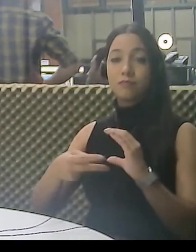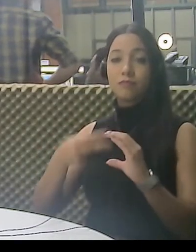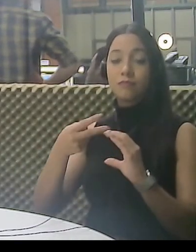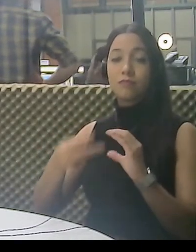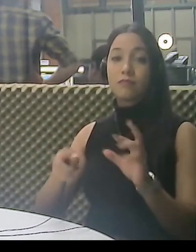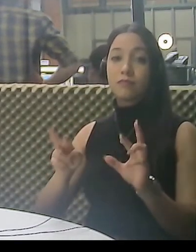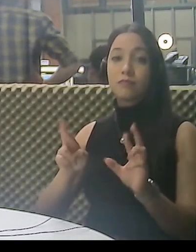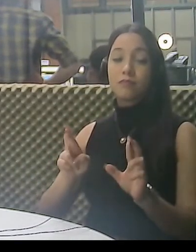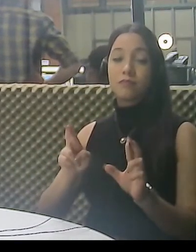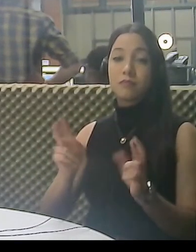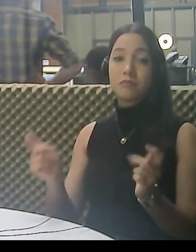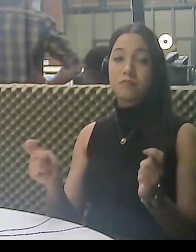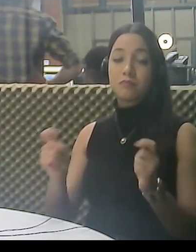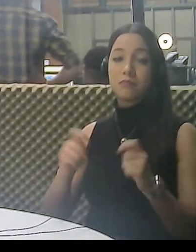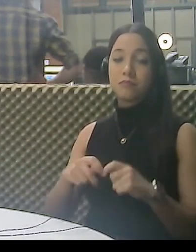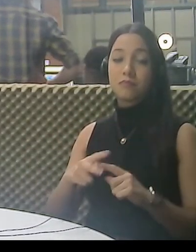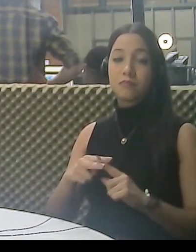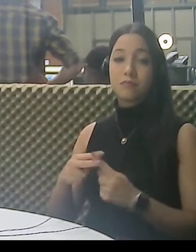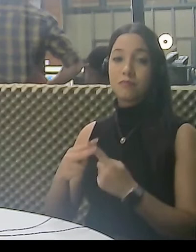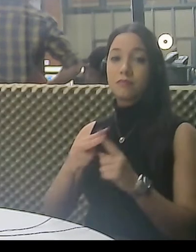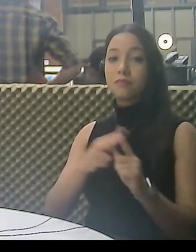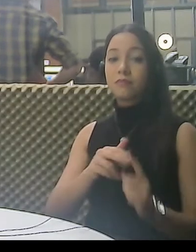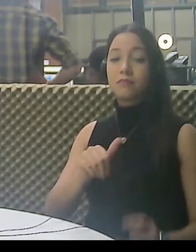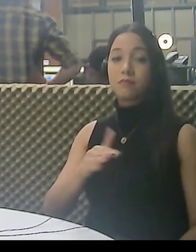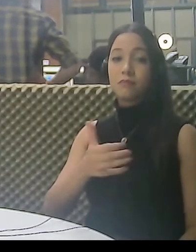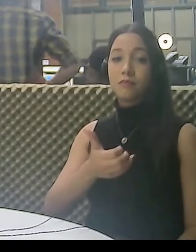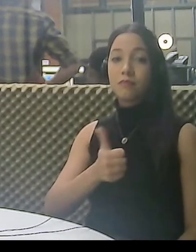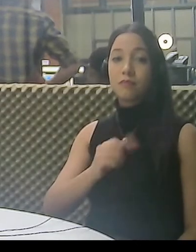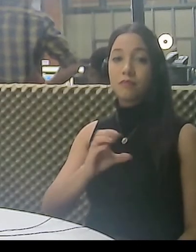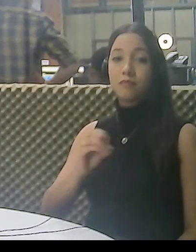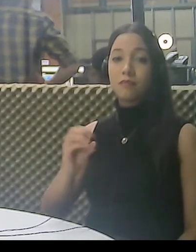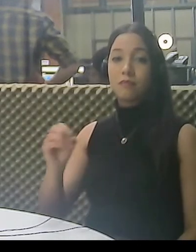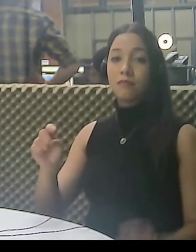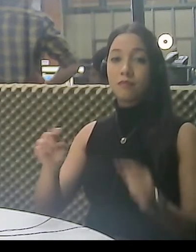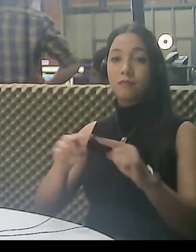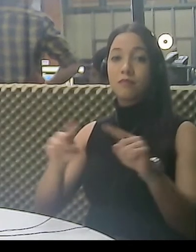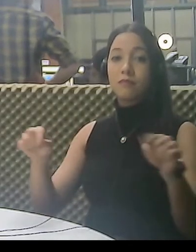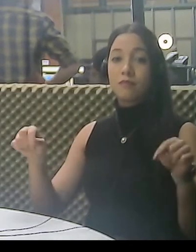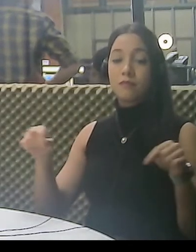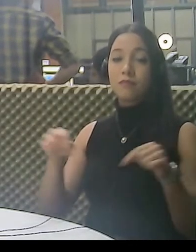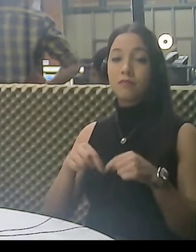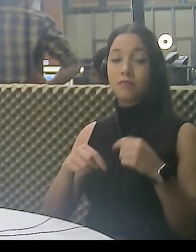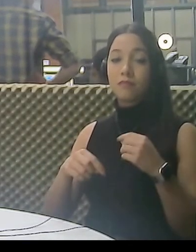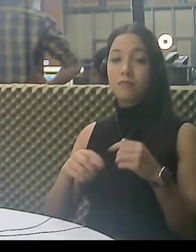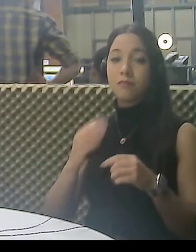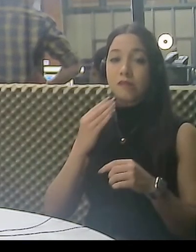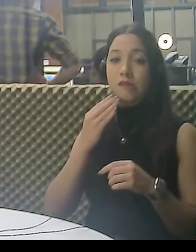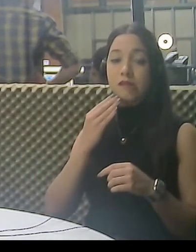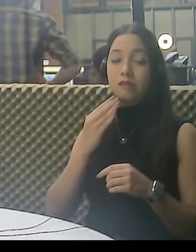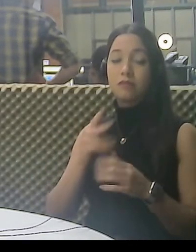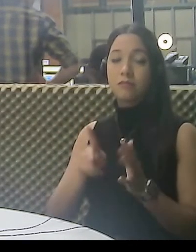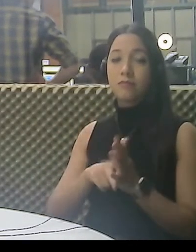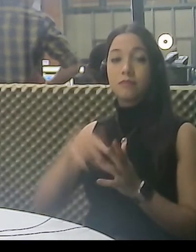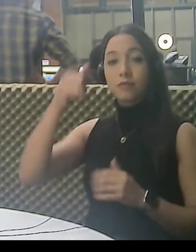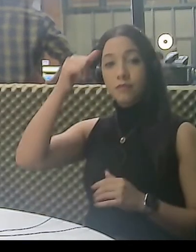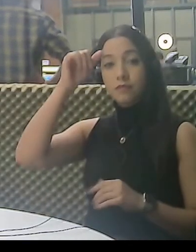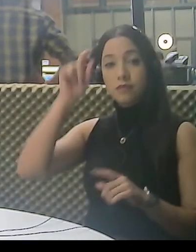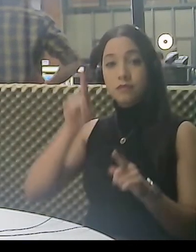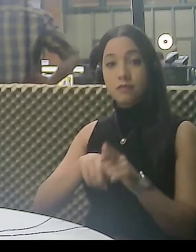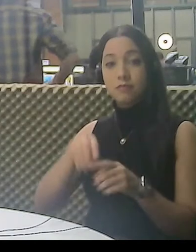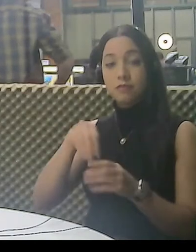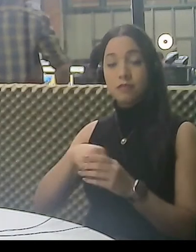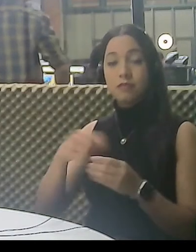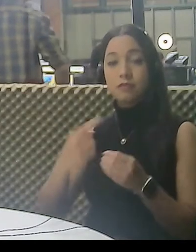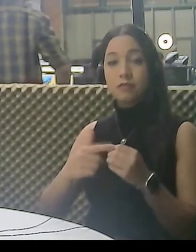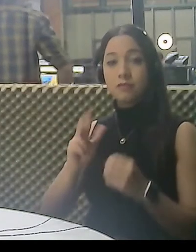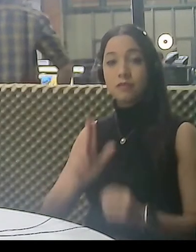pretende possibilitar a regularização de mais de 100 loteamentos consolidados irregularmente na zona rural, bem como outros da zona urbana